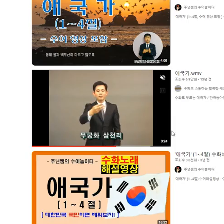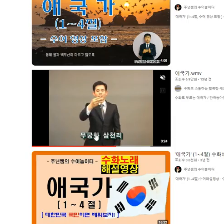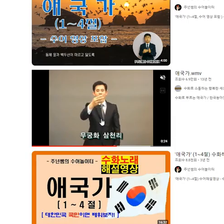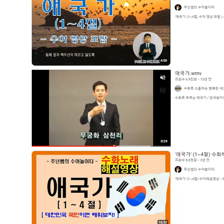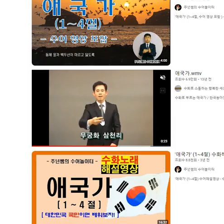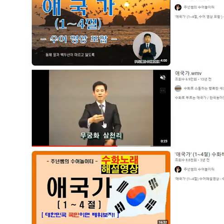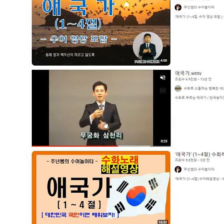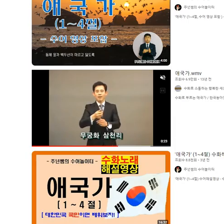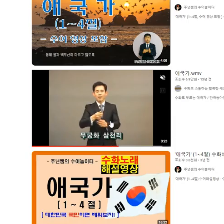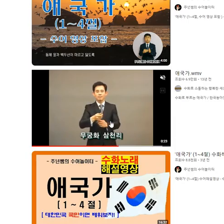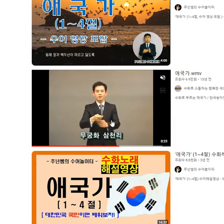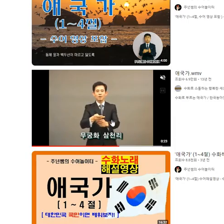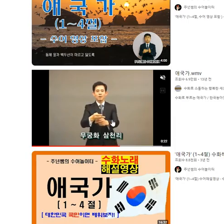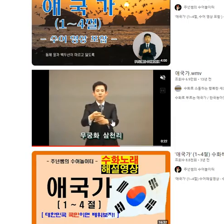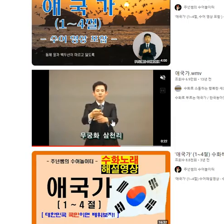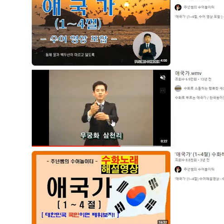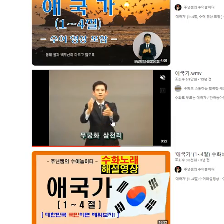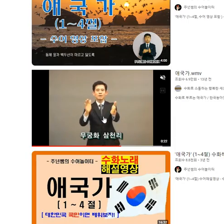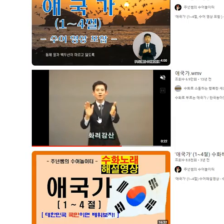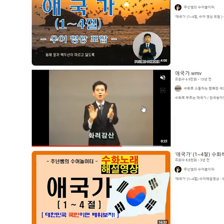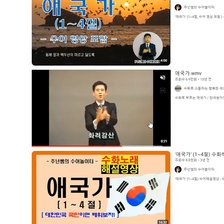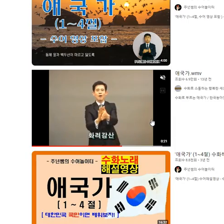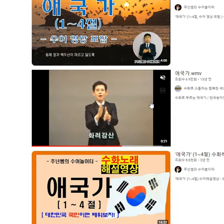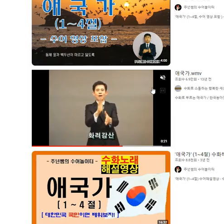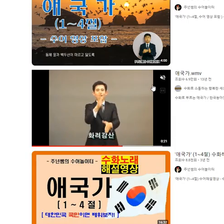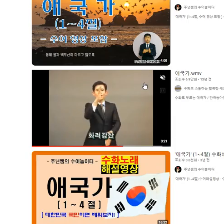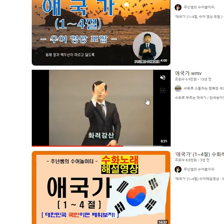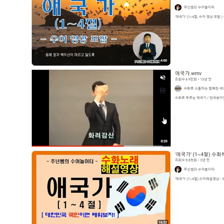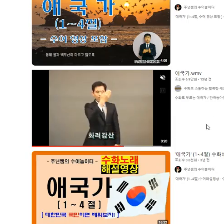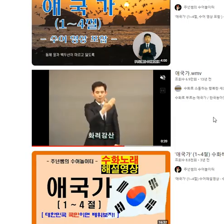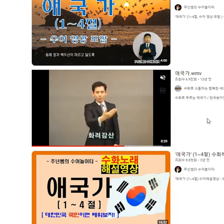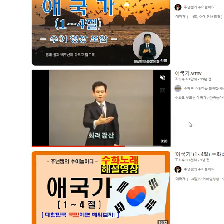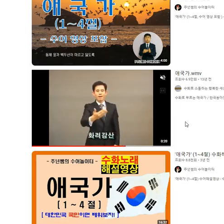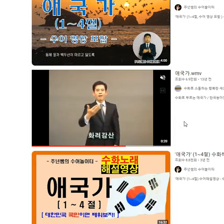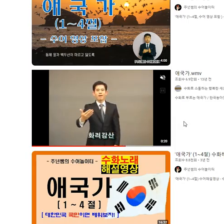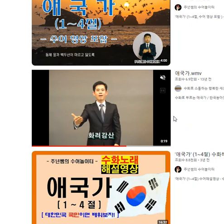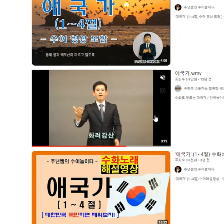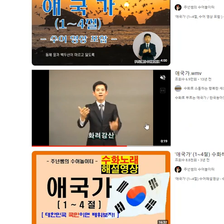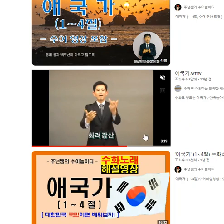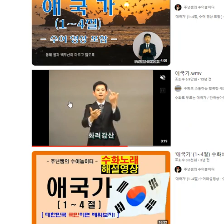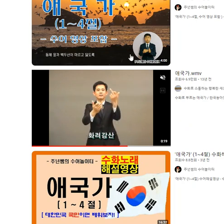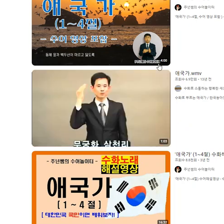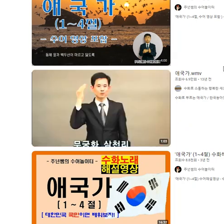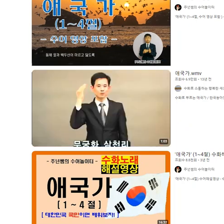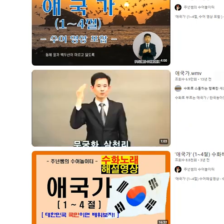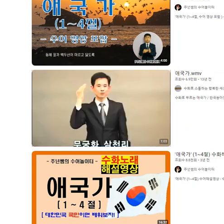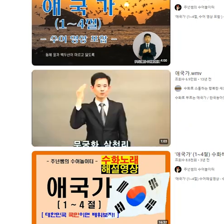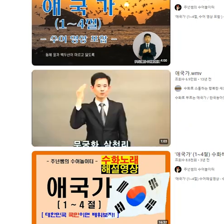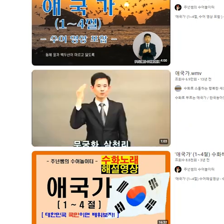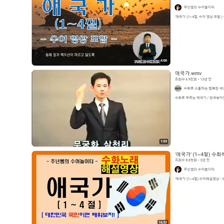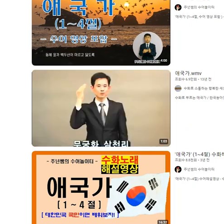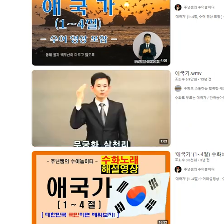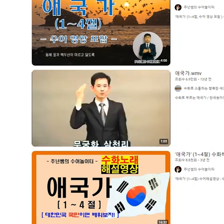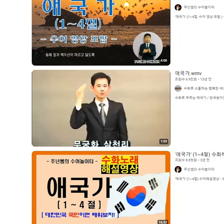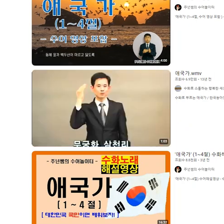있고요. 초창기에는 이제 수화통역사 시험에 특히 실기 시험에 출제가 되기도 하고, 근데